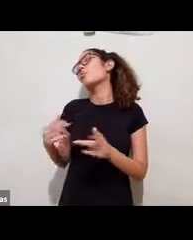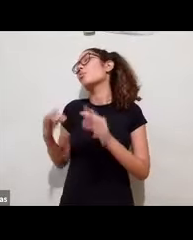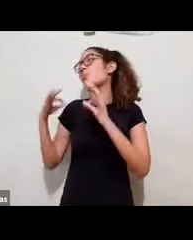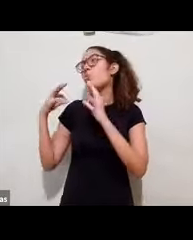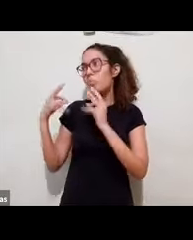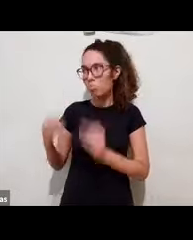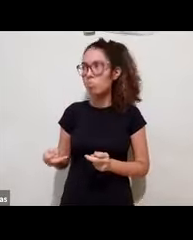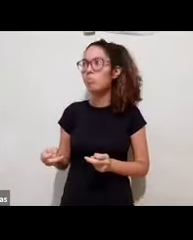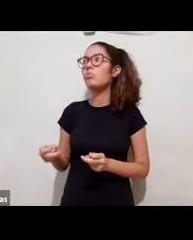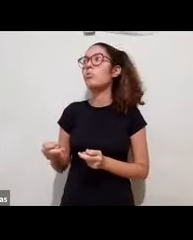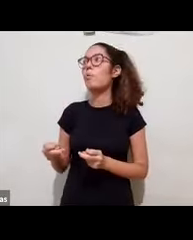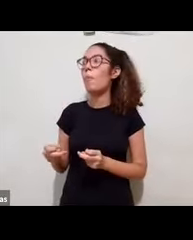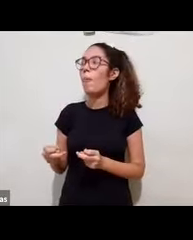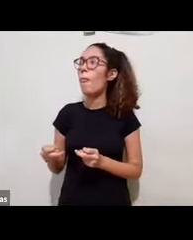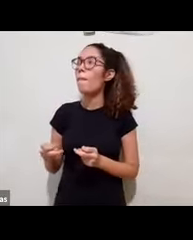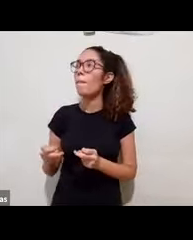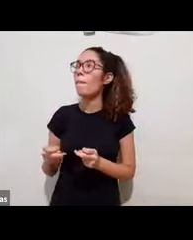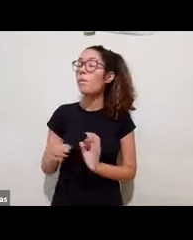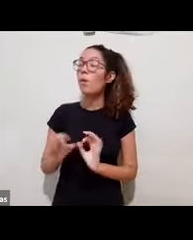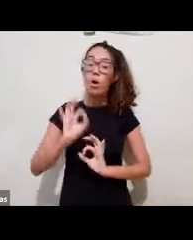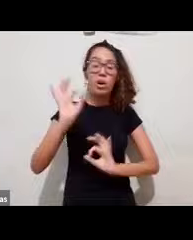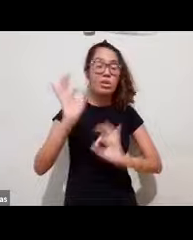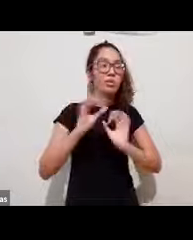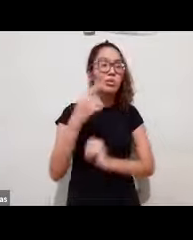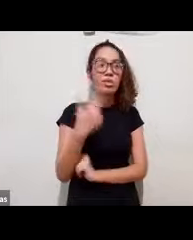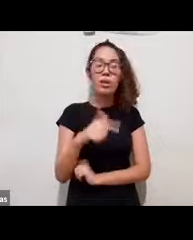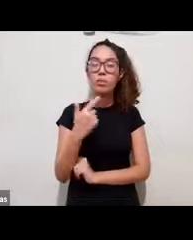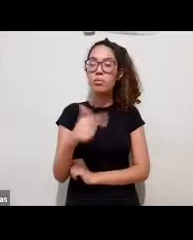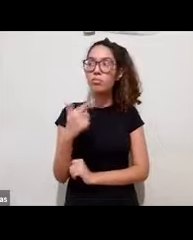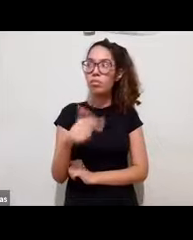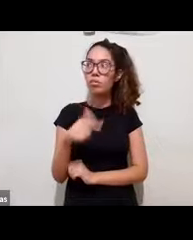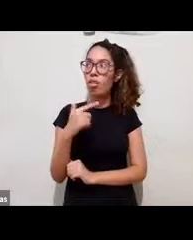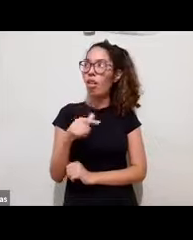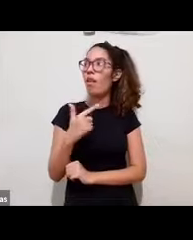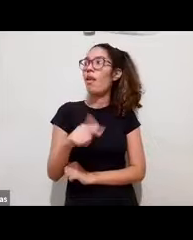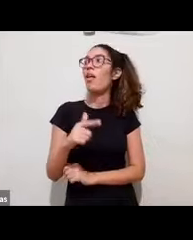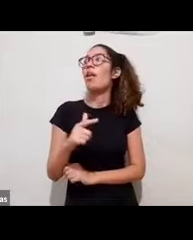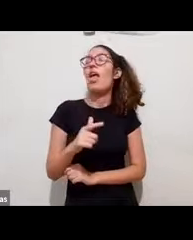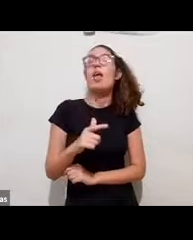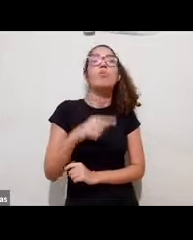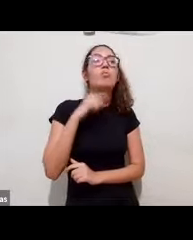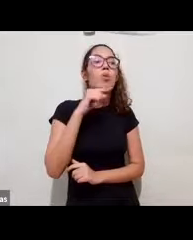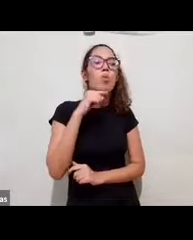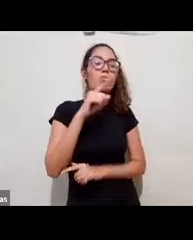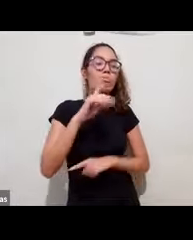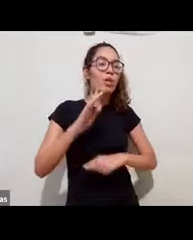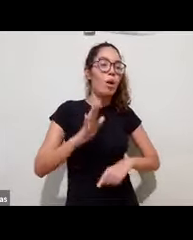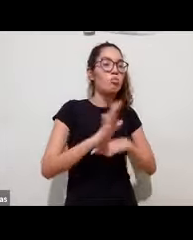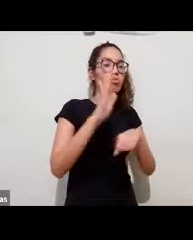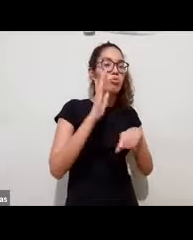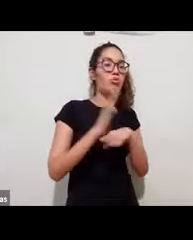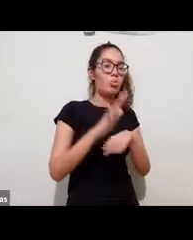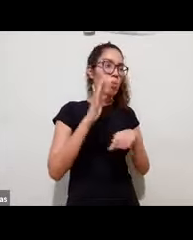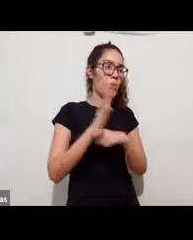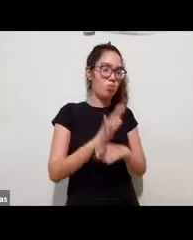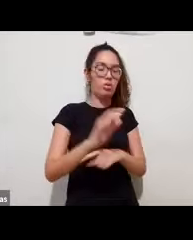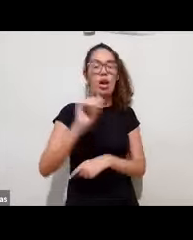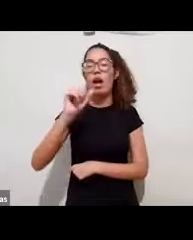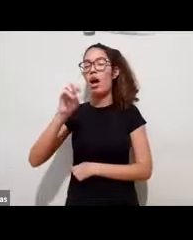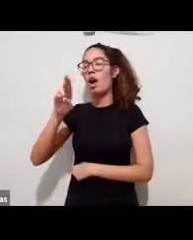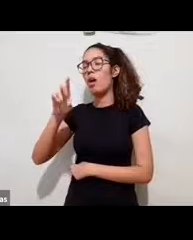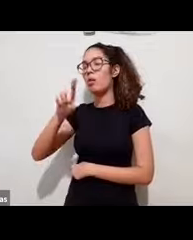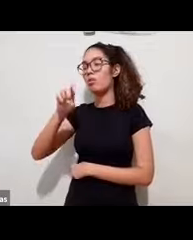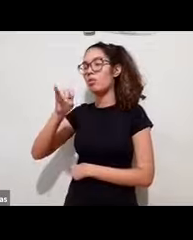a falta de organização dessa rede de atenção é que traz toda a situação, a grave situação